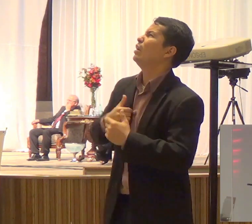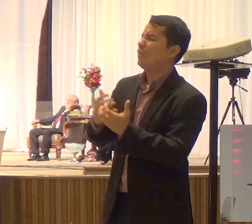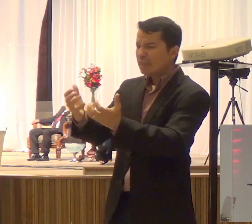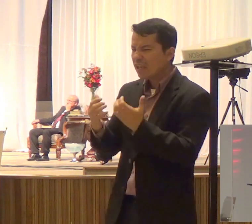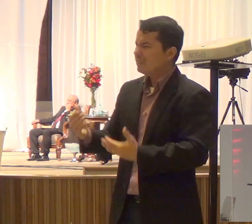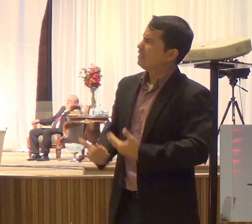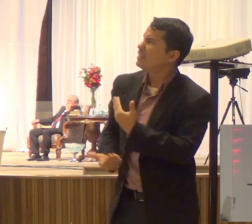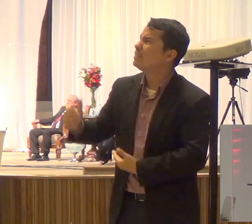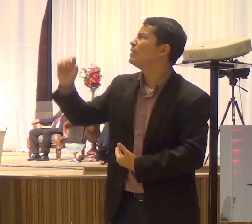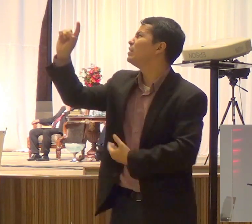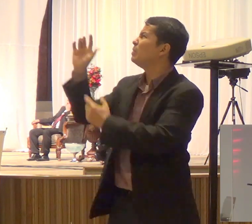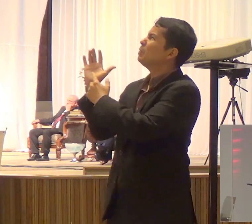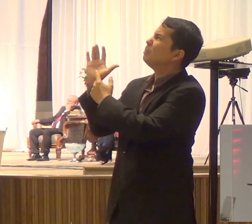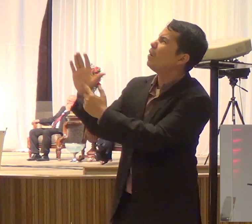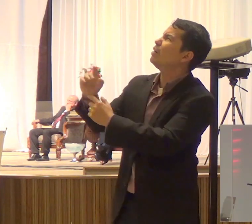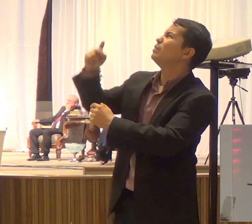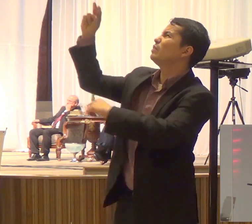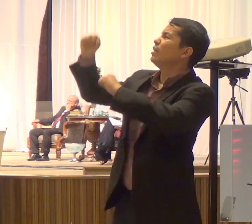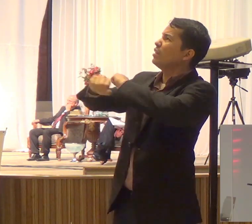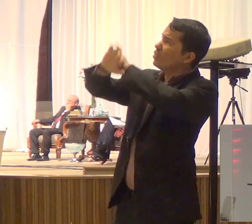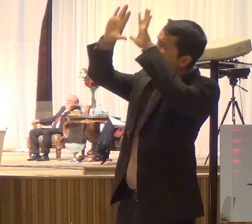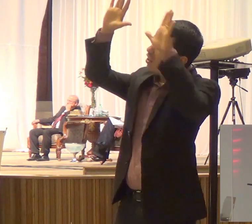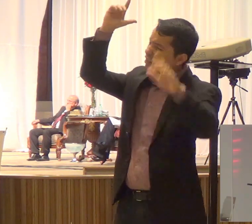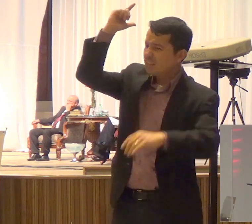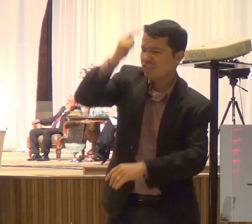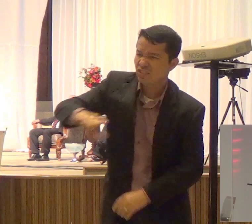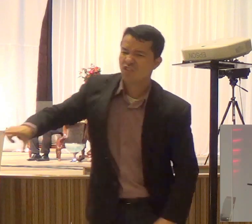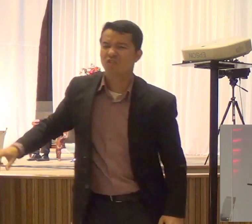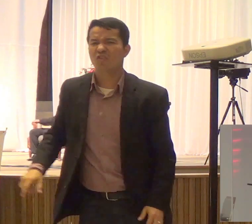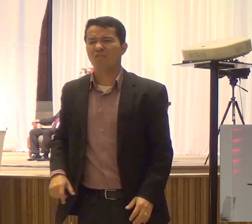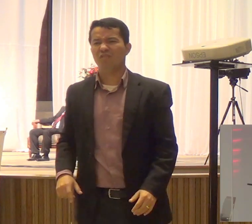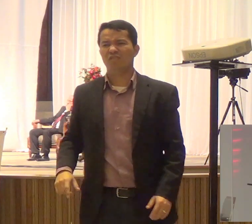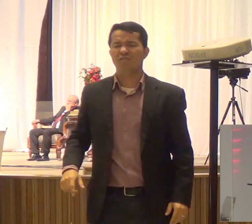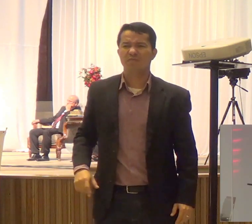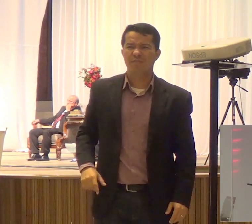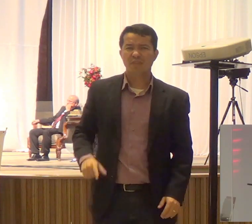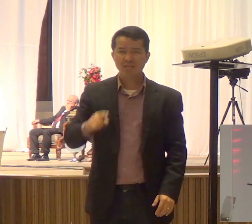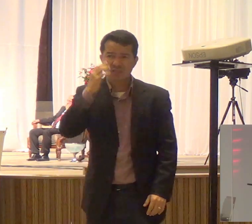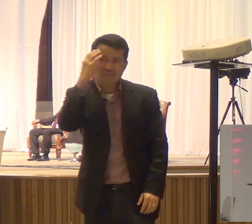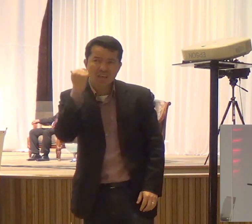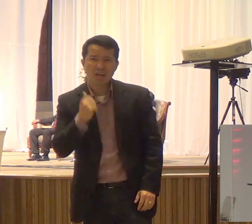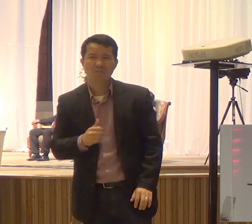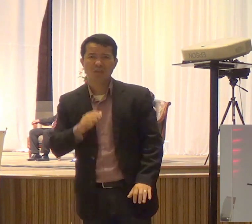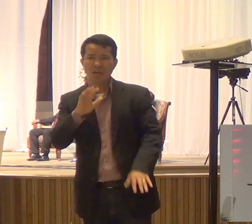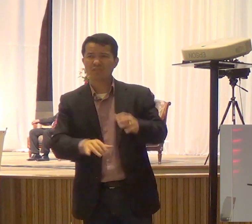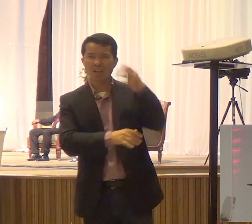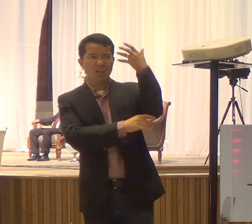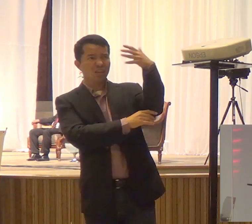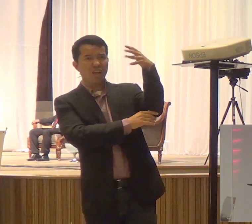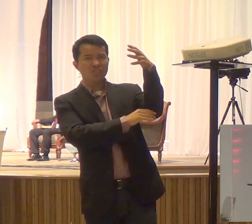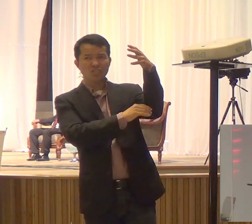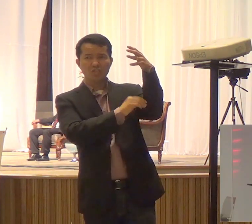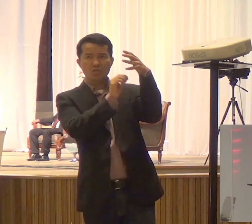vez. E sabe, não adianta ser galho frutífero e ainda